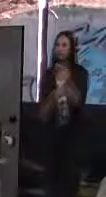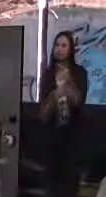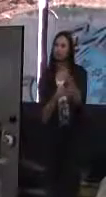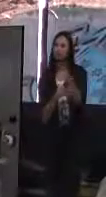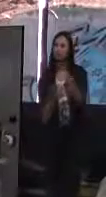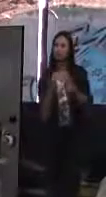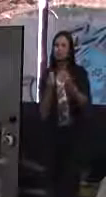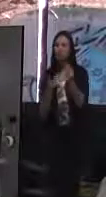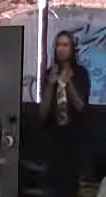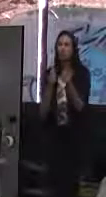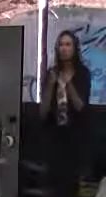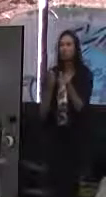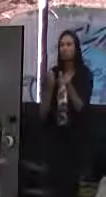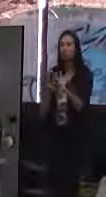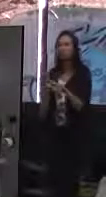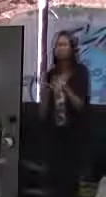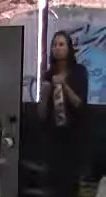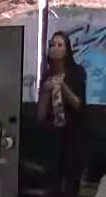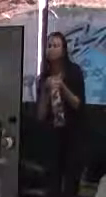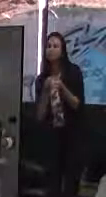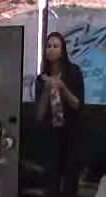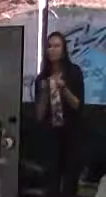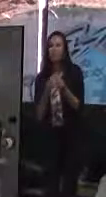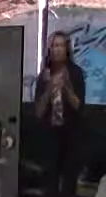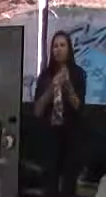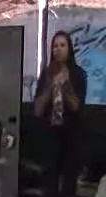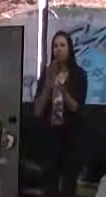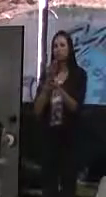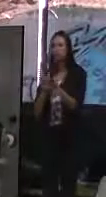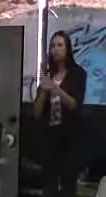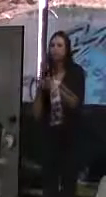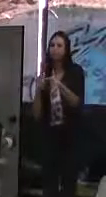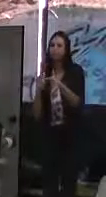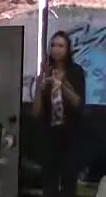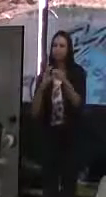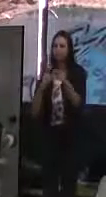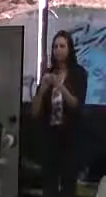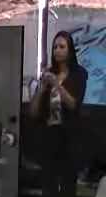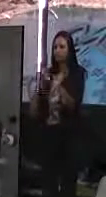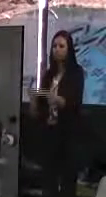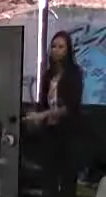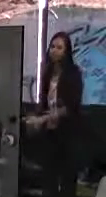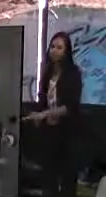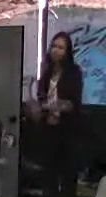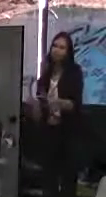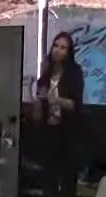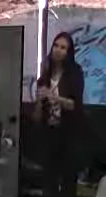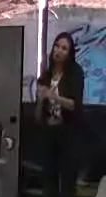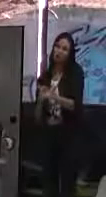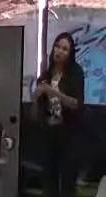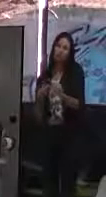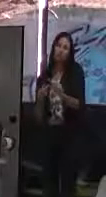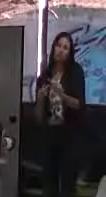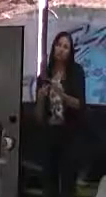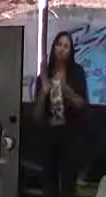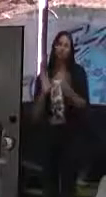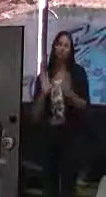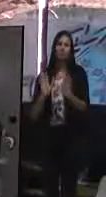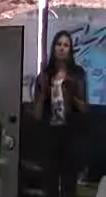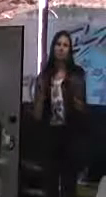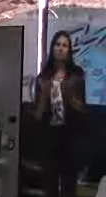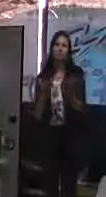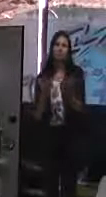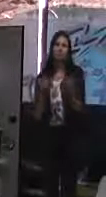condições, articulação de resolver, entrega o mandato, renuncia, faz alguma coisa. Agora tem